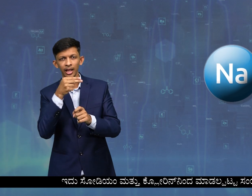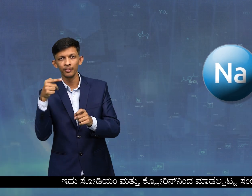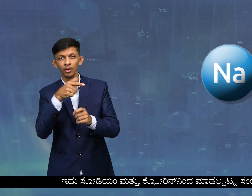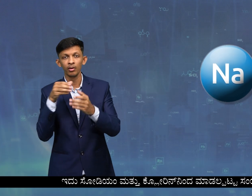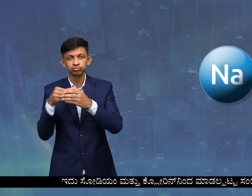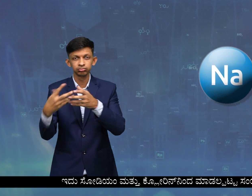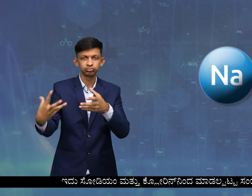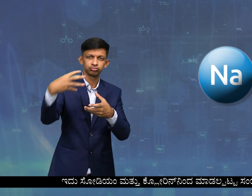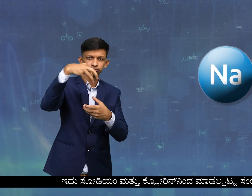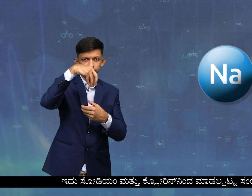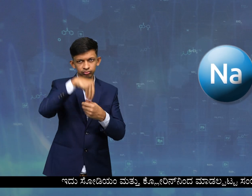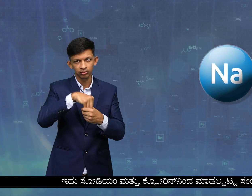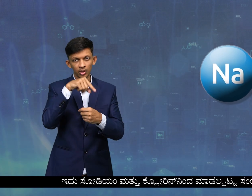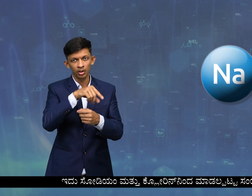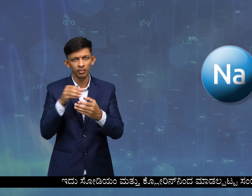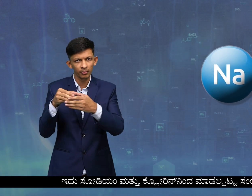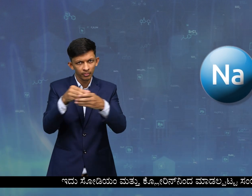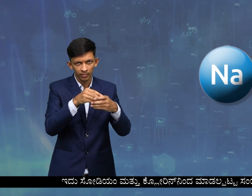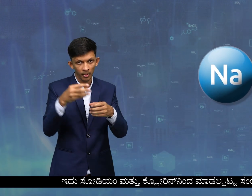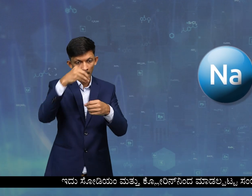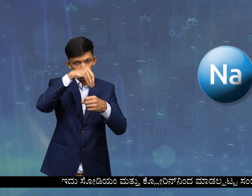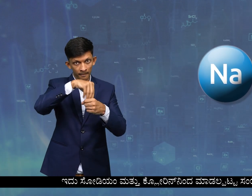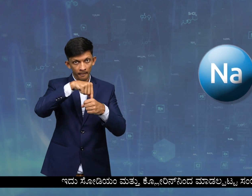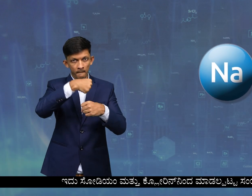ಇದು ಸೋಡಿಯಂ ಮತ್ತು ಕ್ಲೋರಿನ್ನಿಂದ ಮಾಡಲ್ಪಟ್ಟ ಸಂಯುಕ್ತವಾಗಿದೆ.